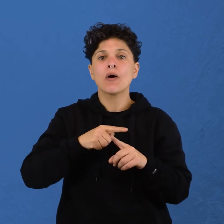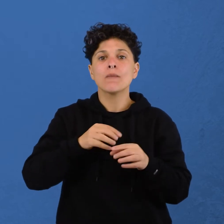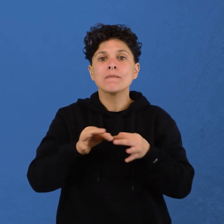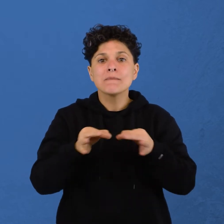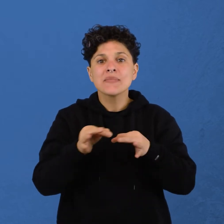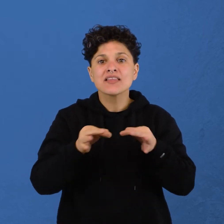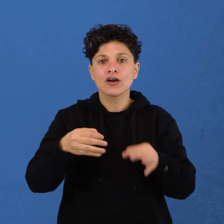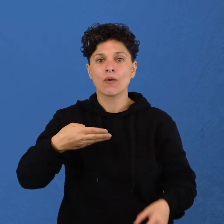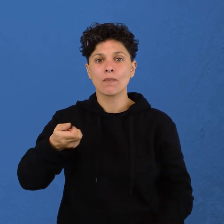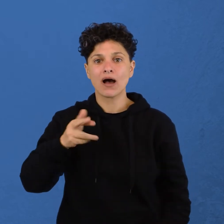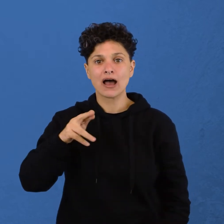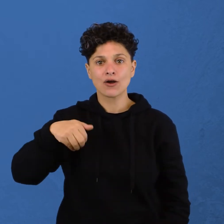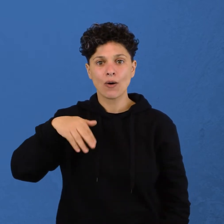instrumento llamado barómetro.